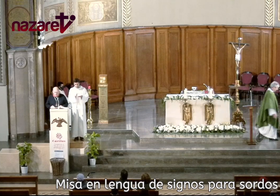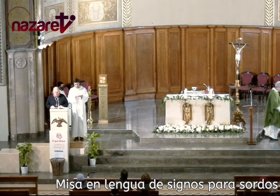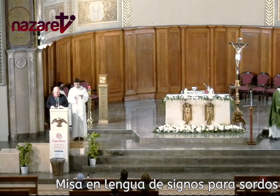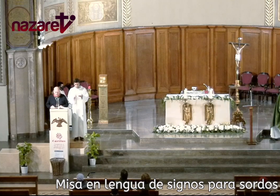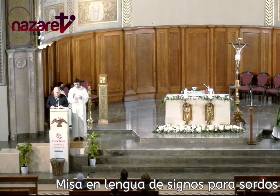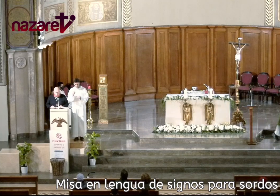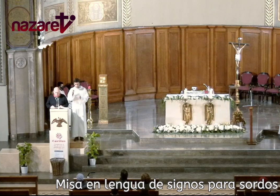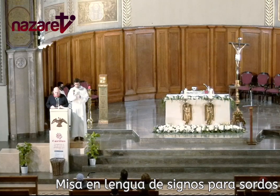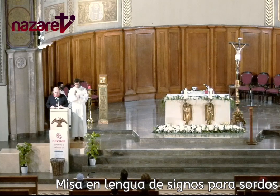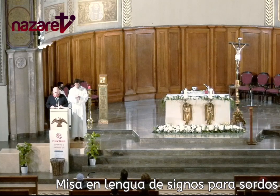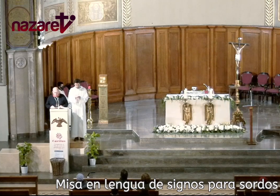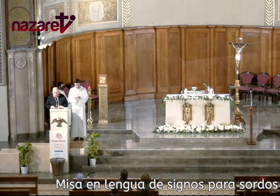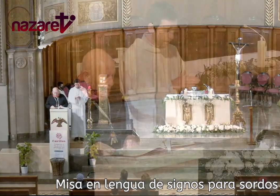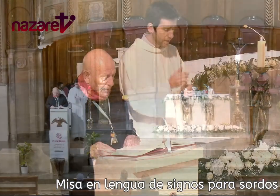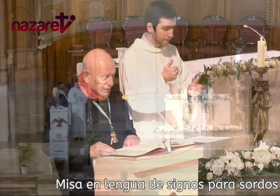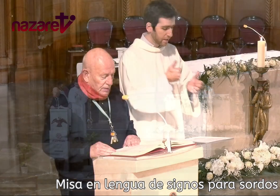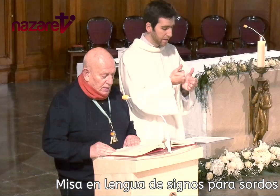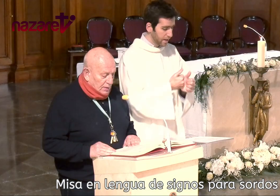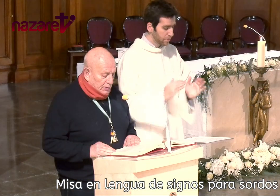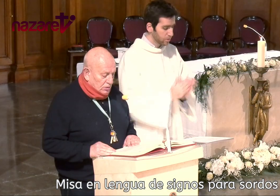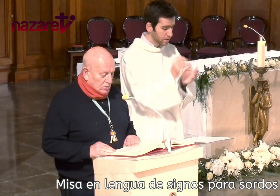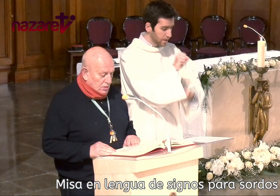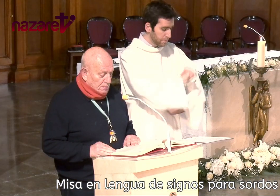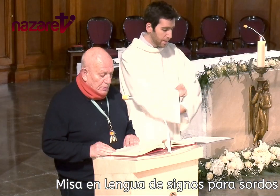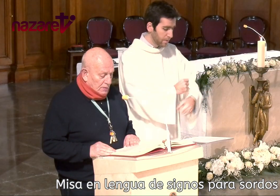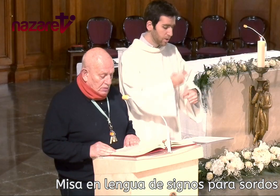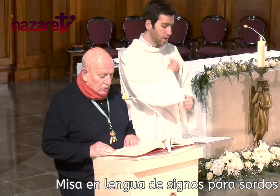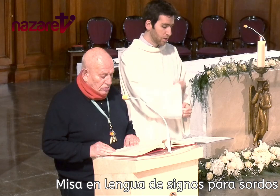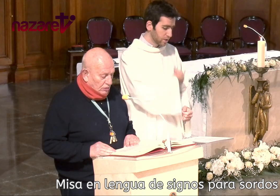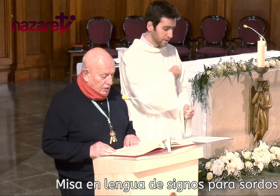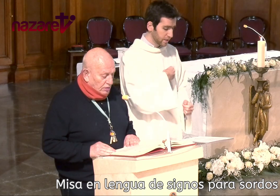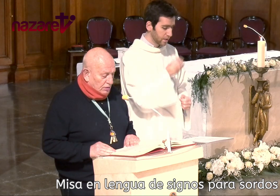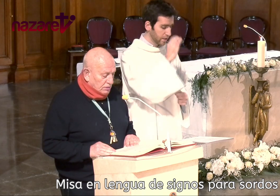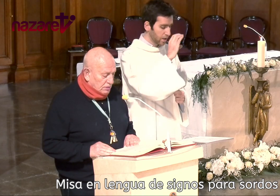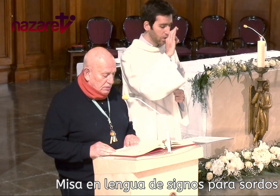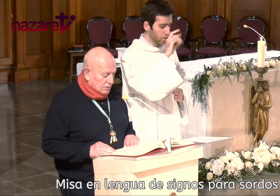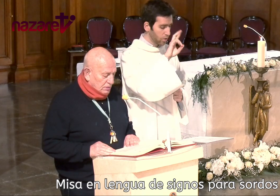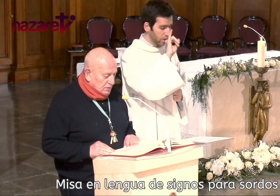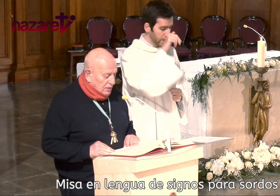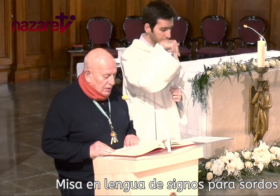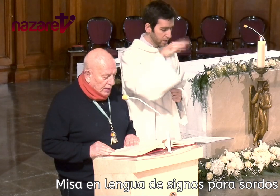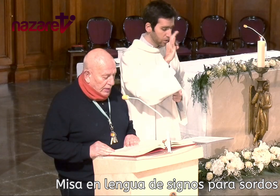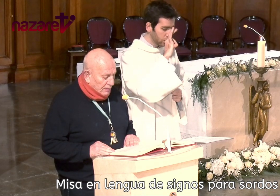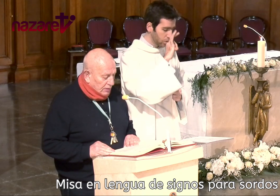lectura de la primera carta del apóstol san pablo a los corintios hermanas